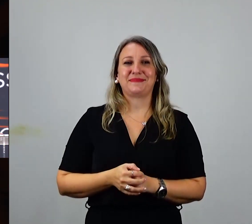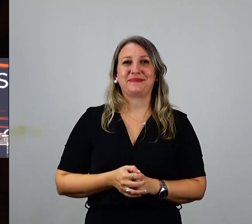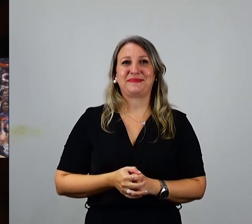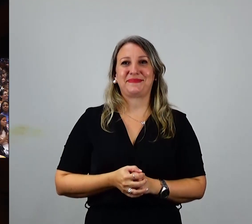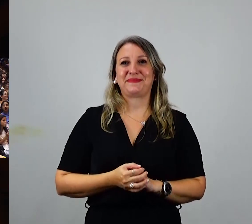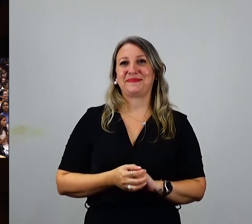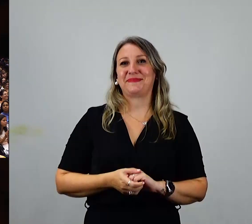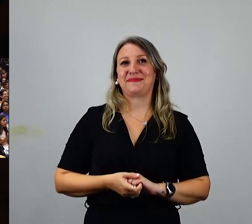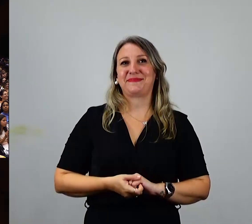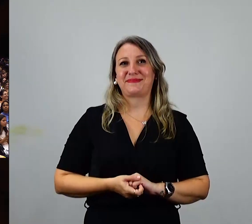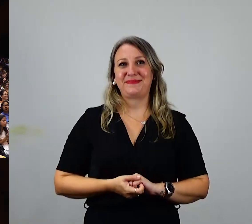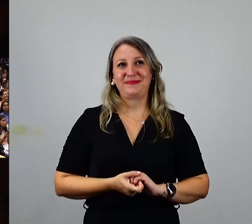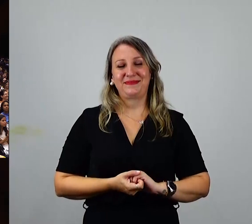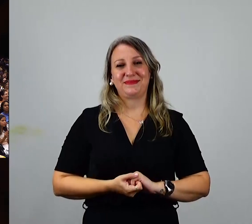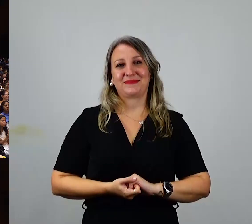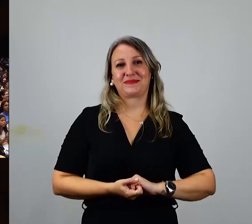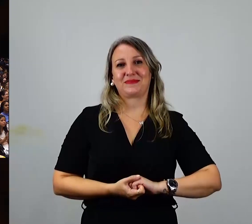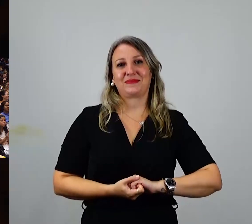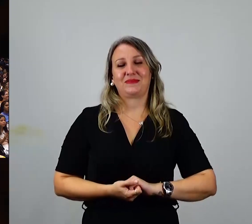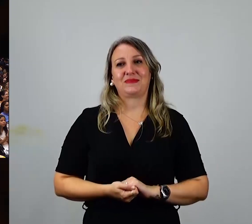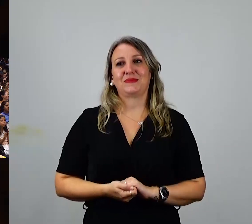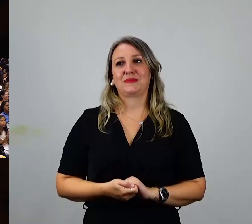Que bom.